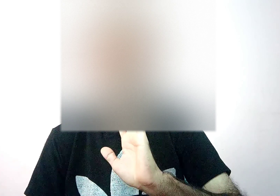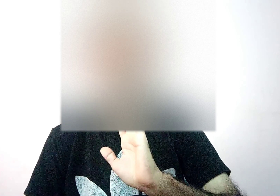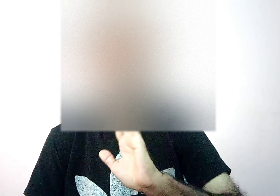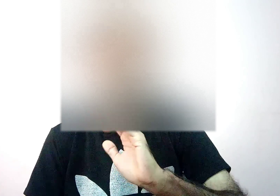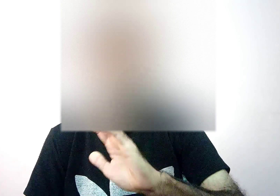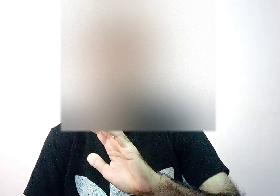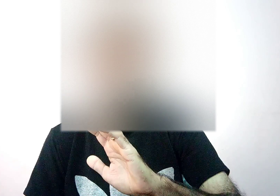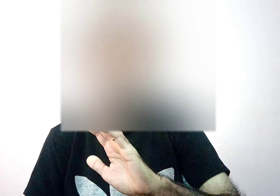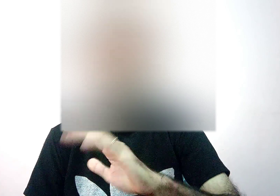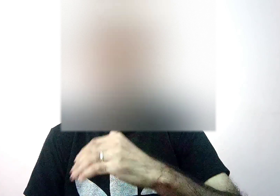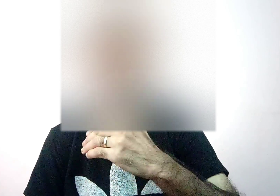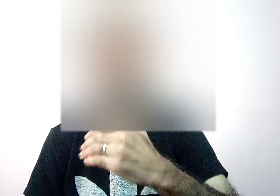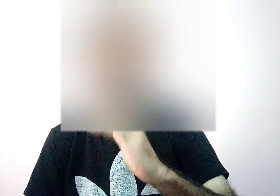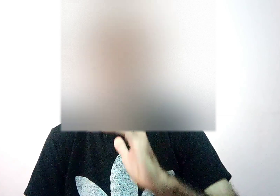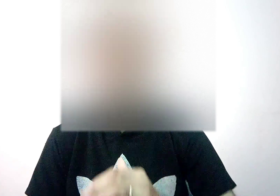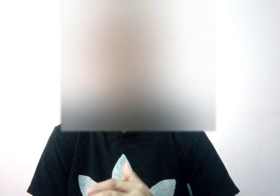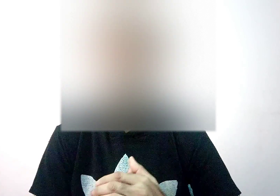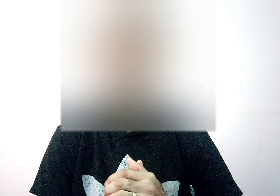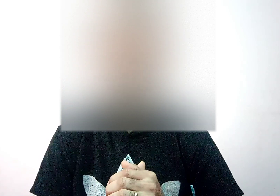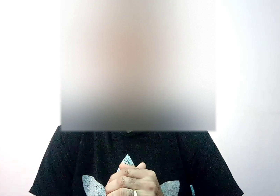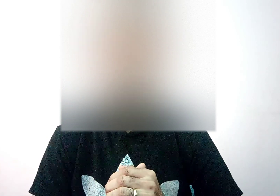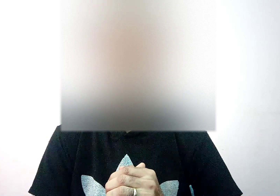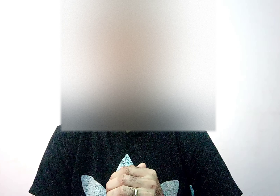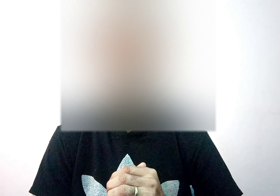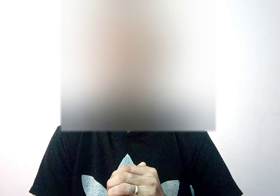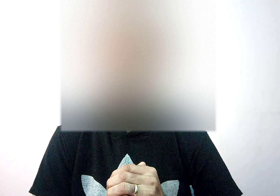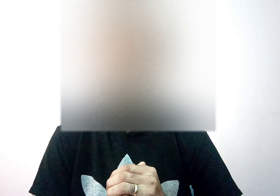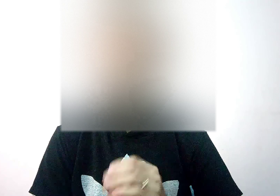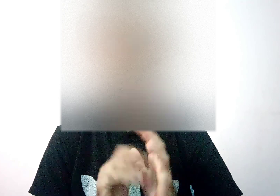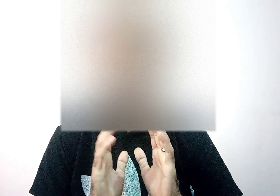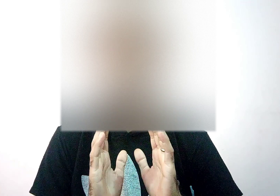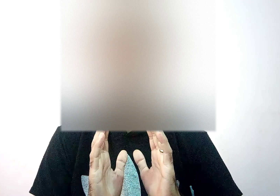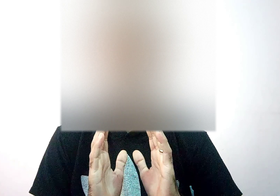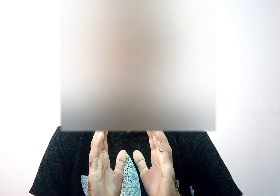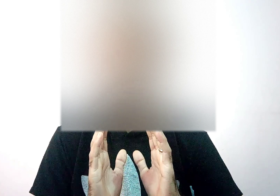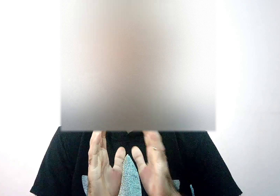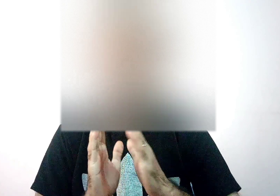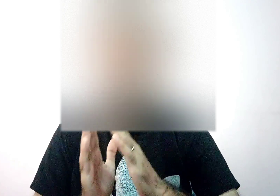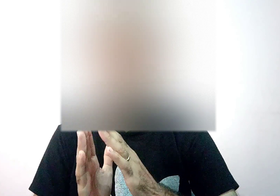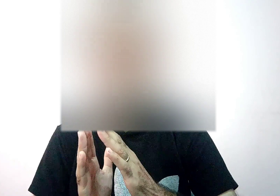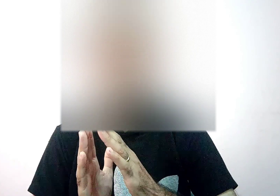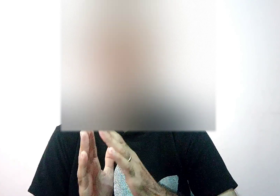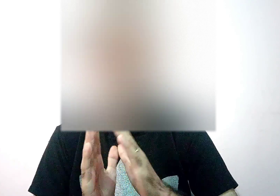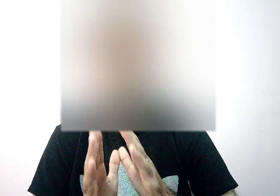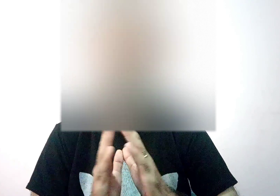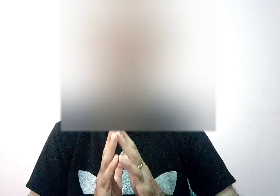فانا ما اهتمتش بالخبر وما رضيتش اعمل عنه فيديو. لكن في انقسام في الجيش، في انقسام،